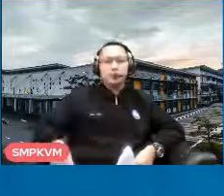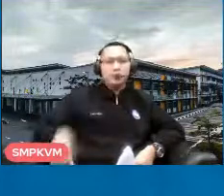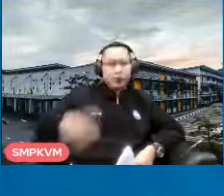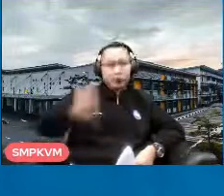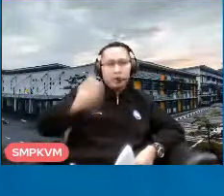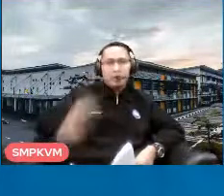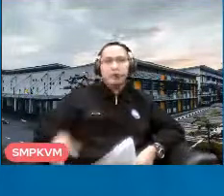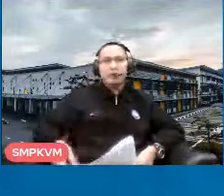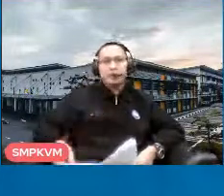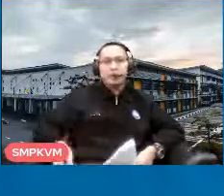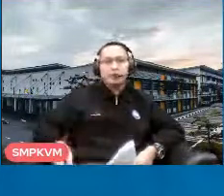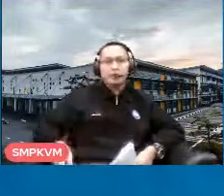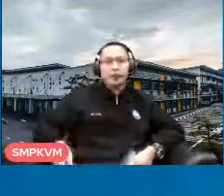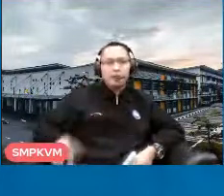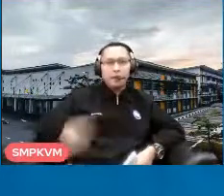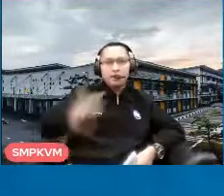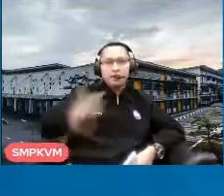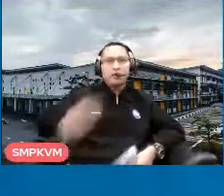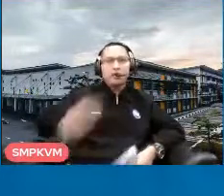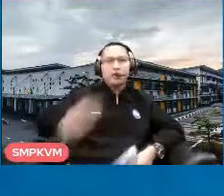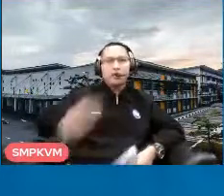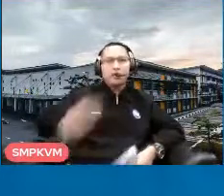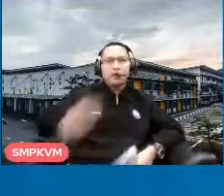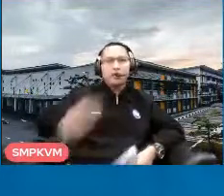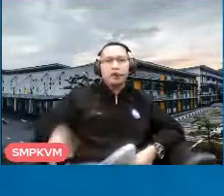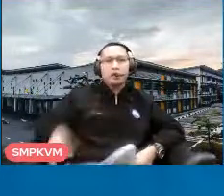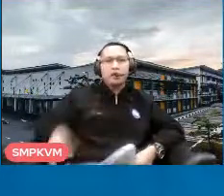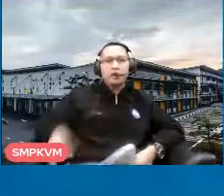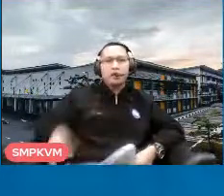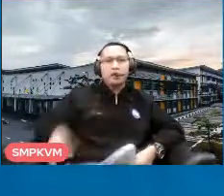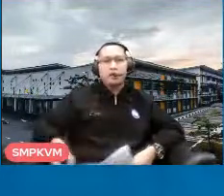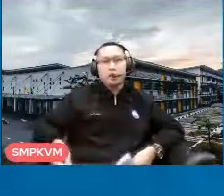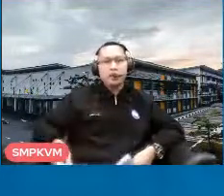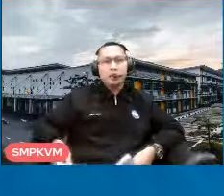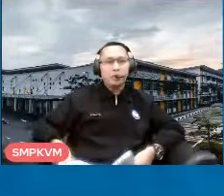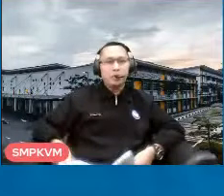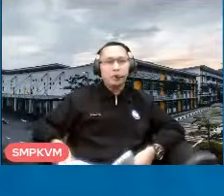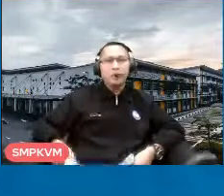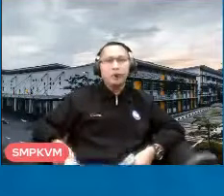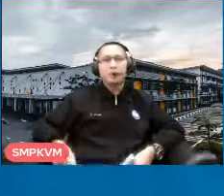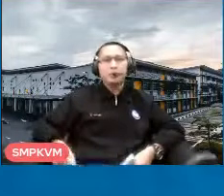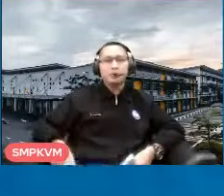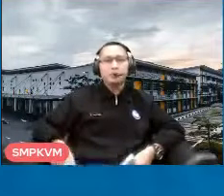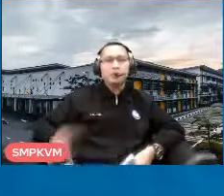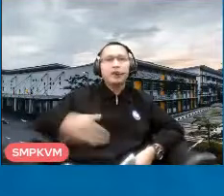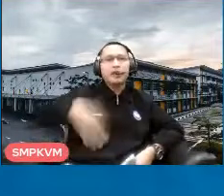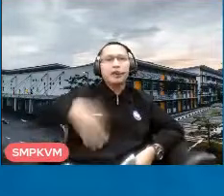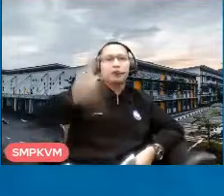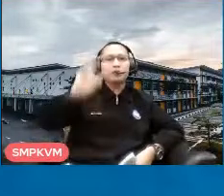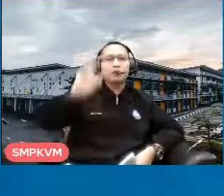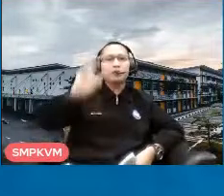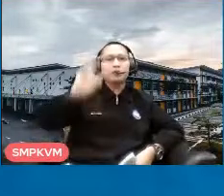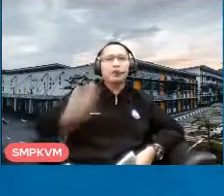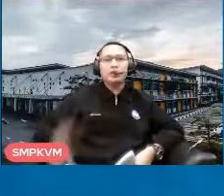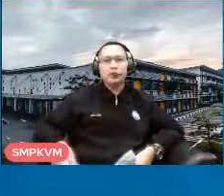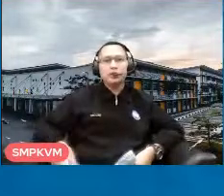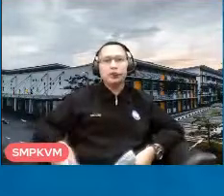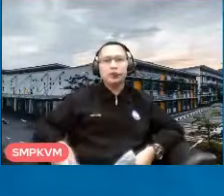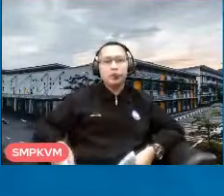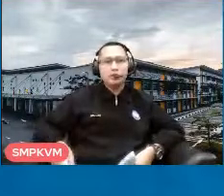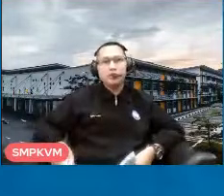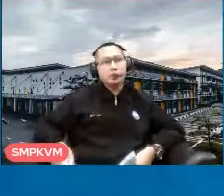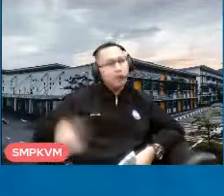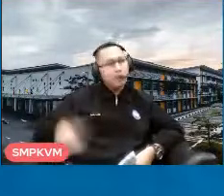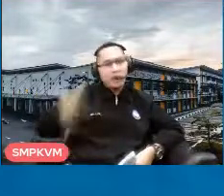sama juga tak menjalin Oke Mbak Dillah kita ketika Nah si ayam gulai ayam pong bagi ada Sudahlah